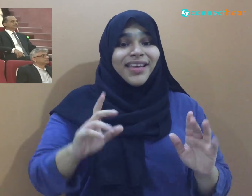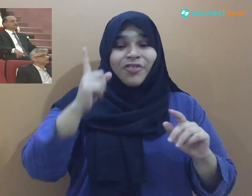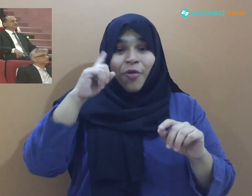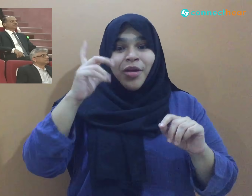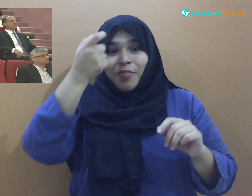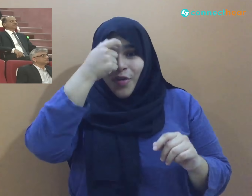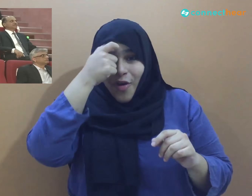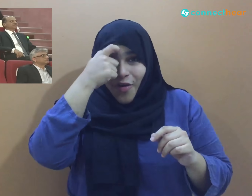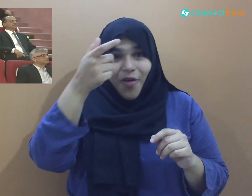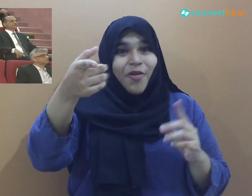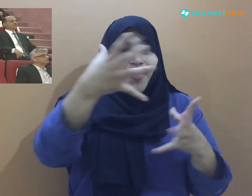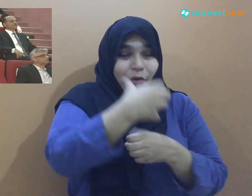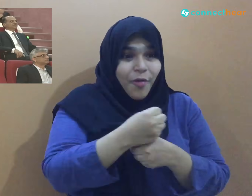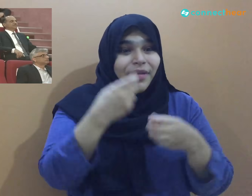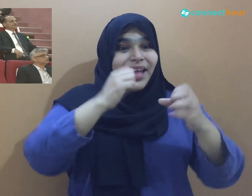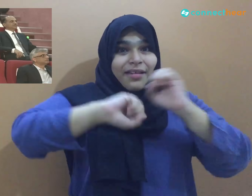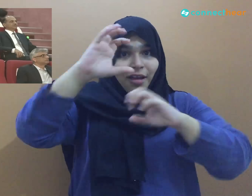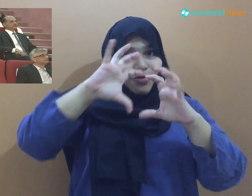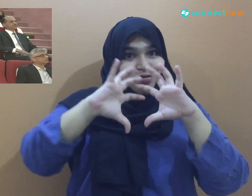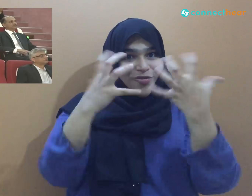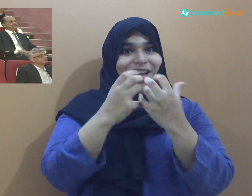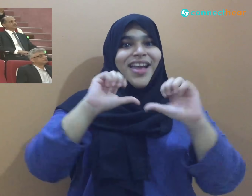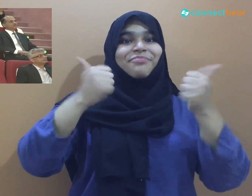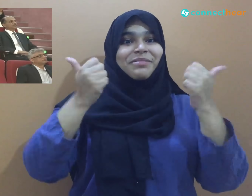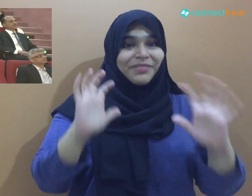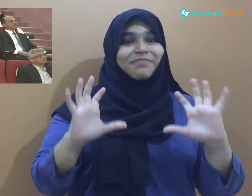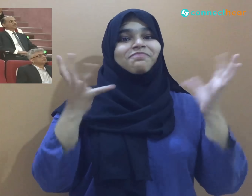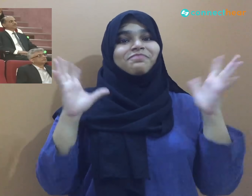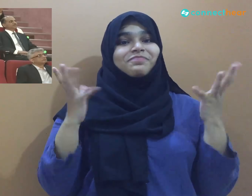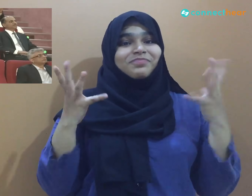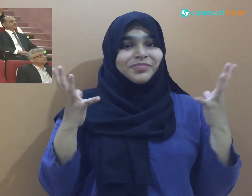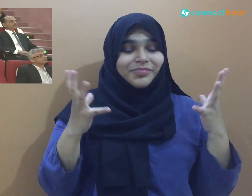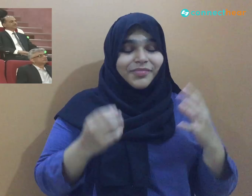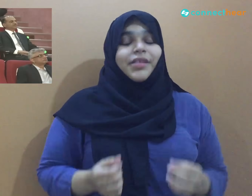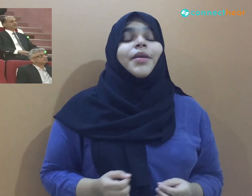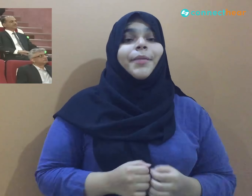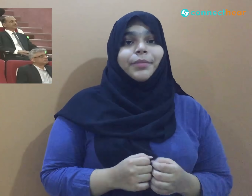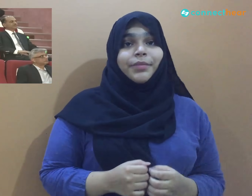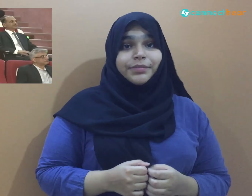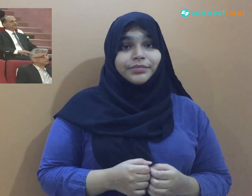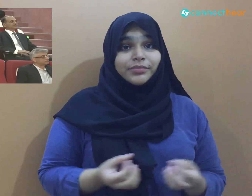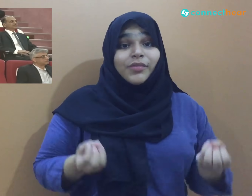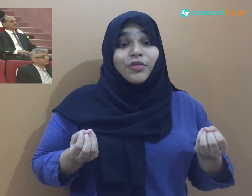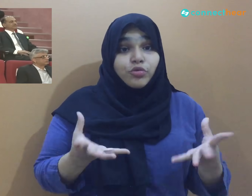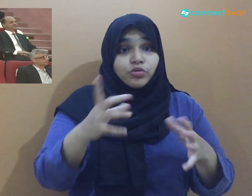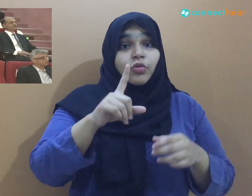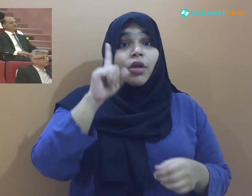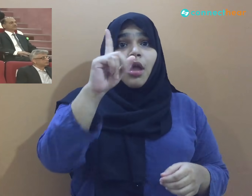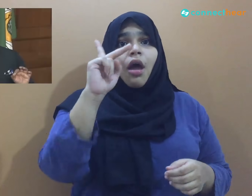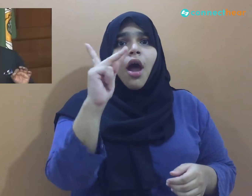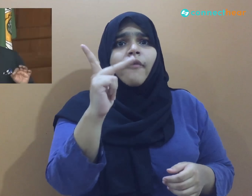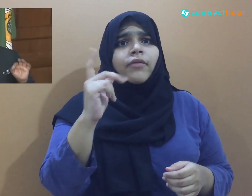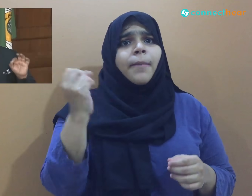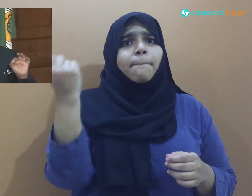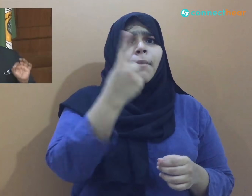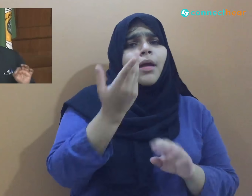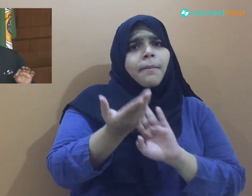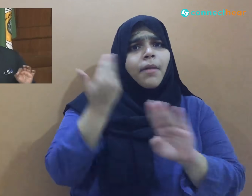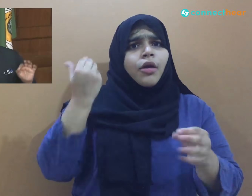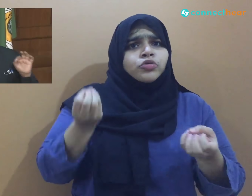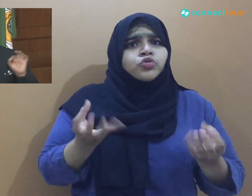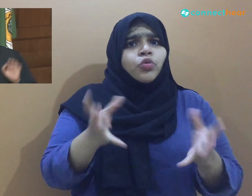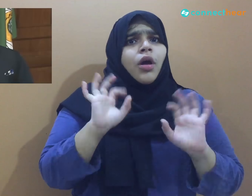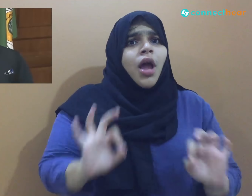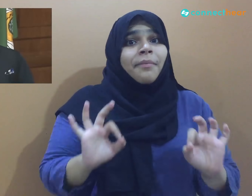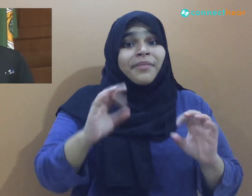انفیکٹنٹس ہیں یہ ہم پوری دنیا کو ایکسپورٹ کر سکتے ہیں. اور we started just 1.5 months back, we started